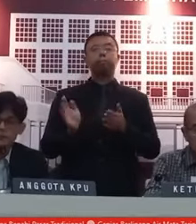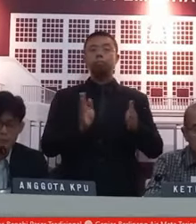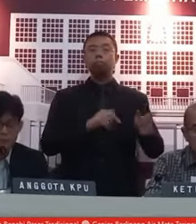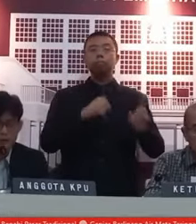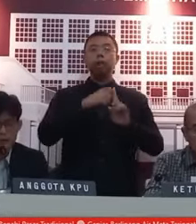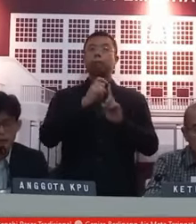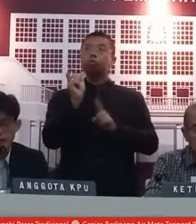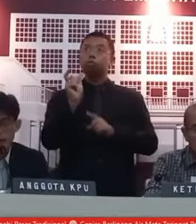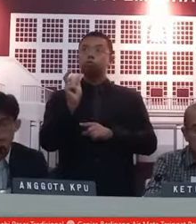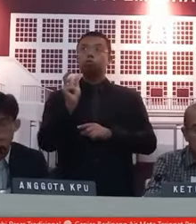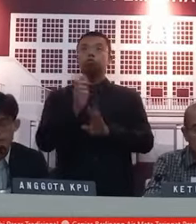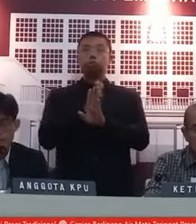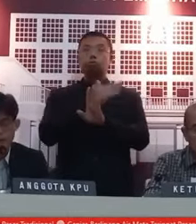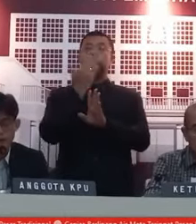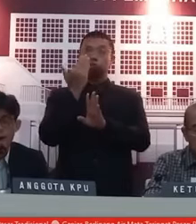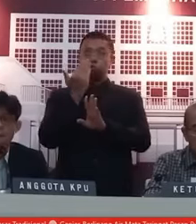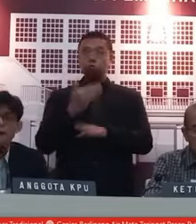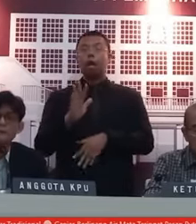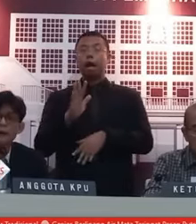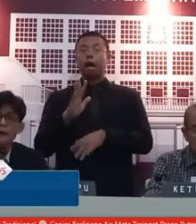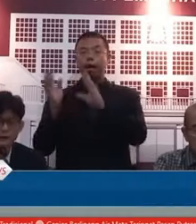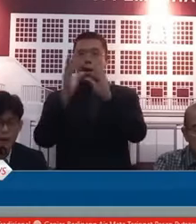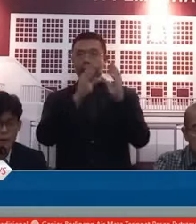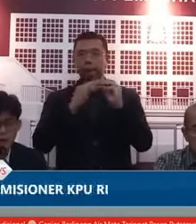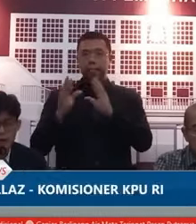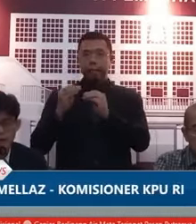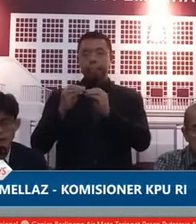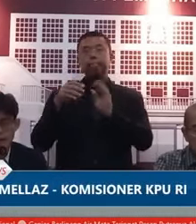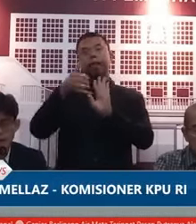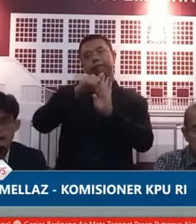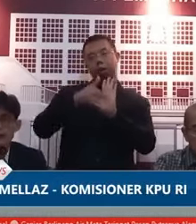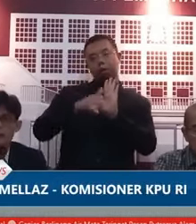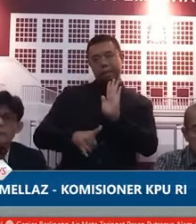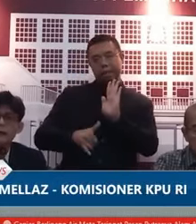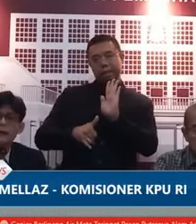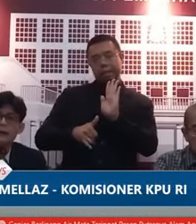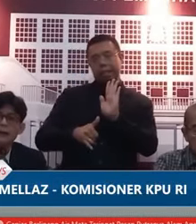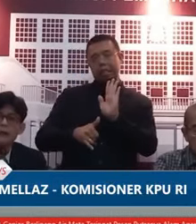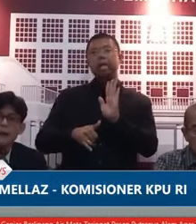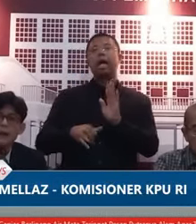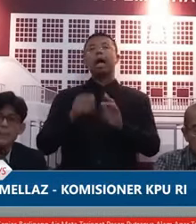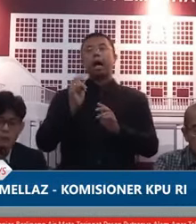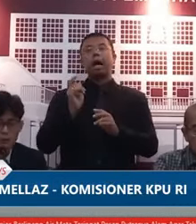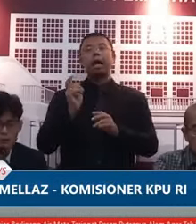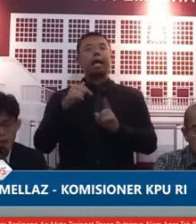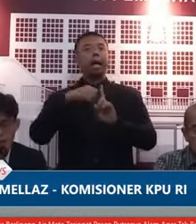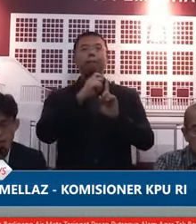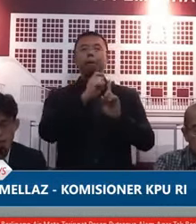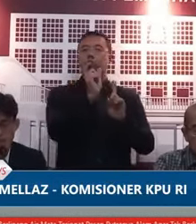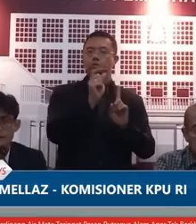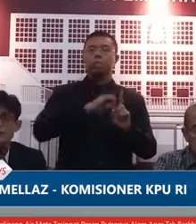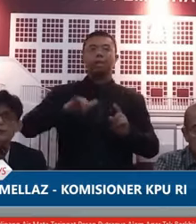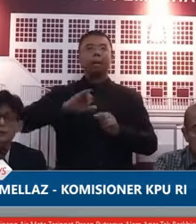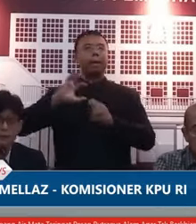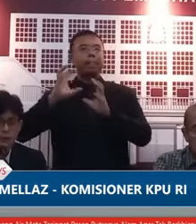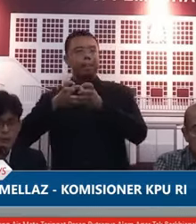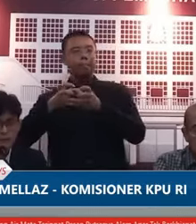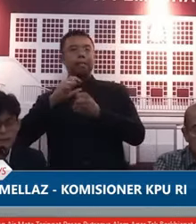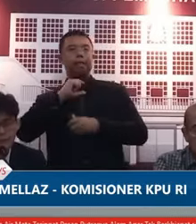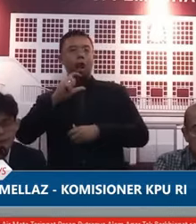KPU juga sebelumnya sudah menggelar beberapa rapat, baik evaluasi yang melibatkan antara KPU dengan tim